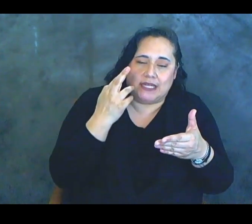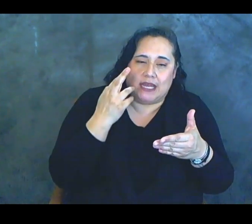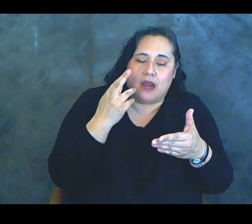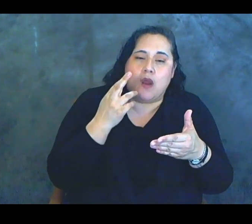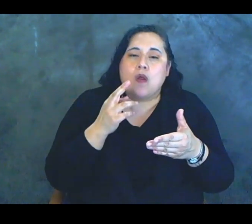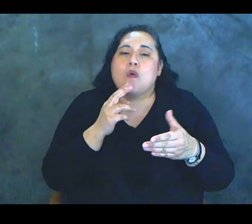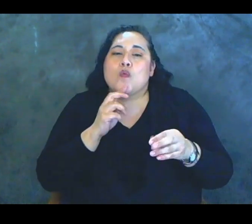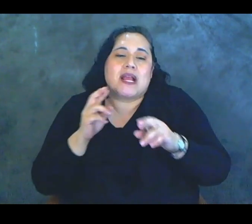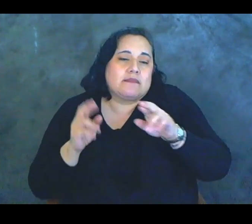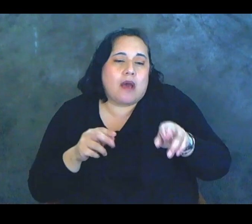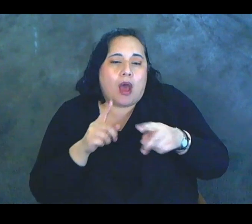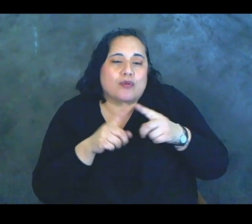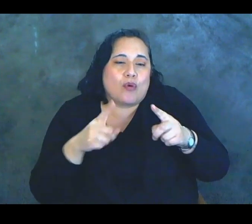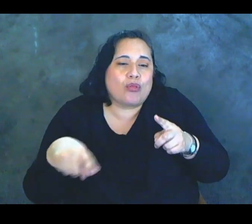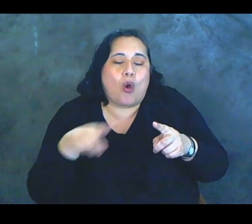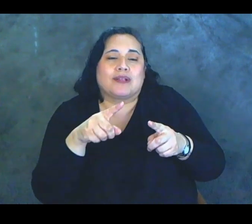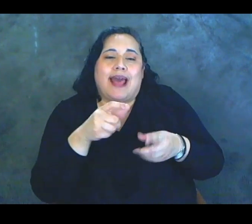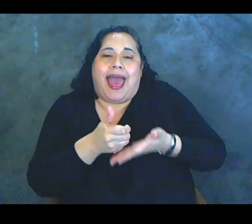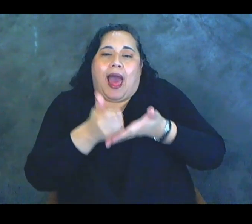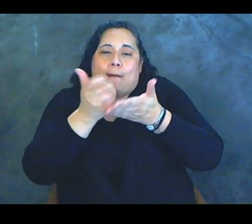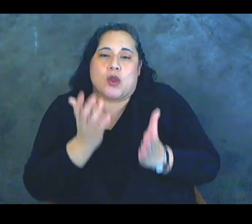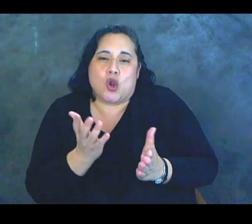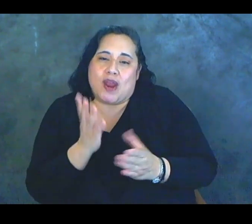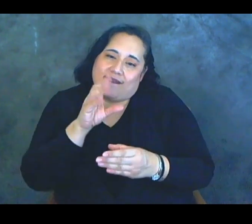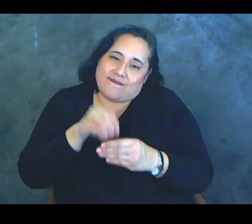estaban en el campo de interpretación.